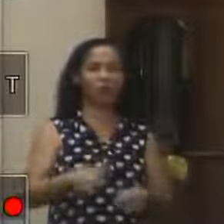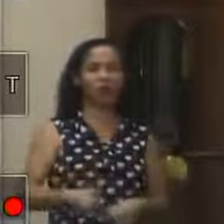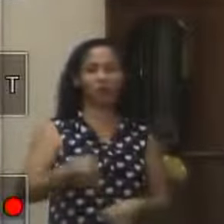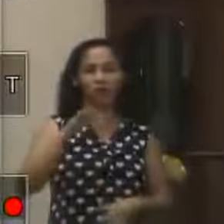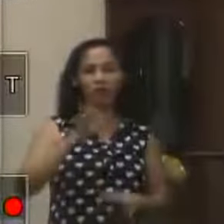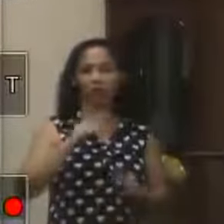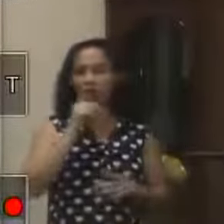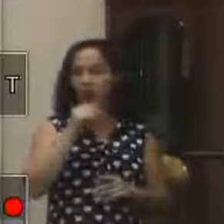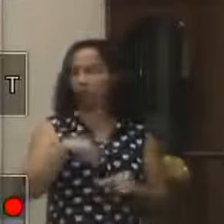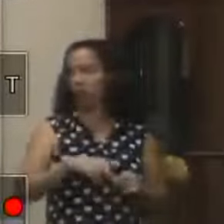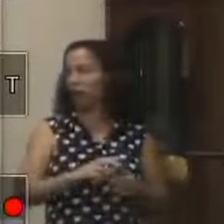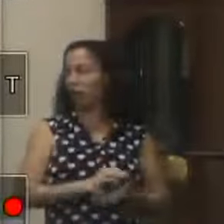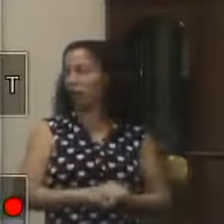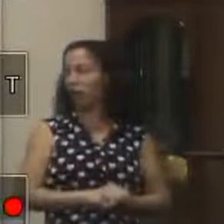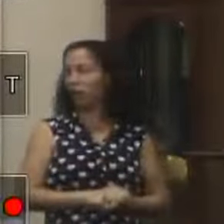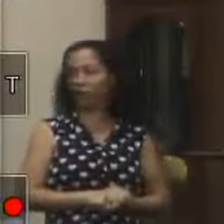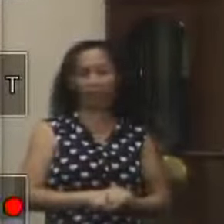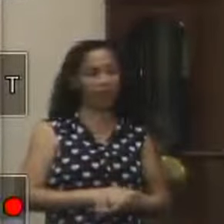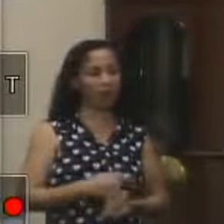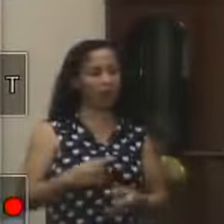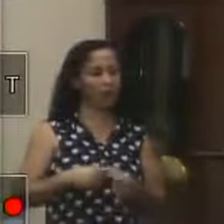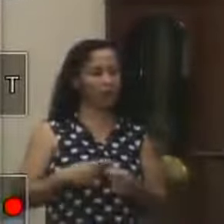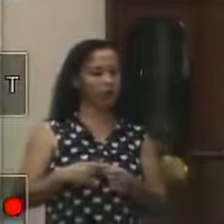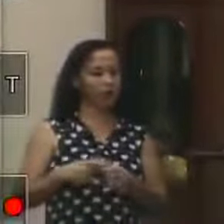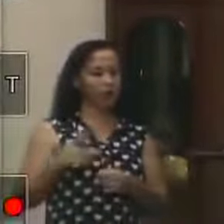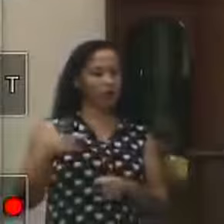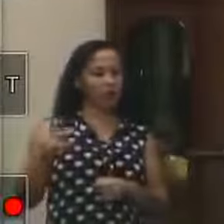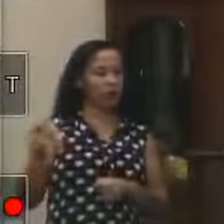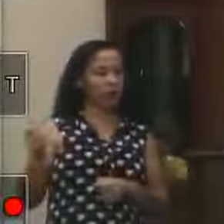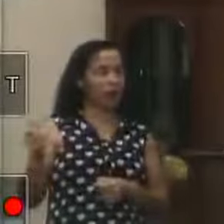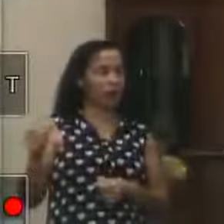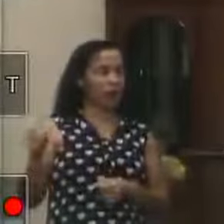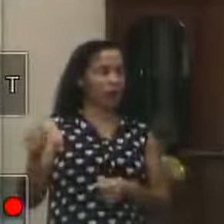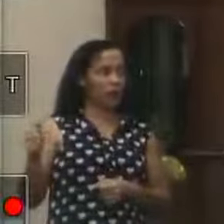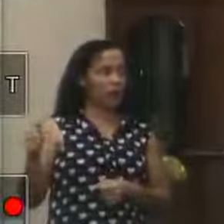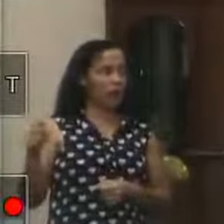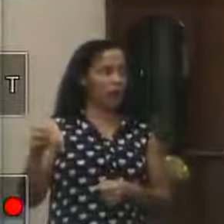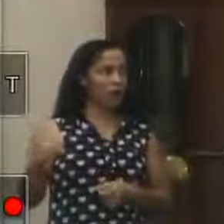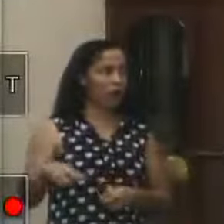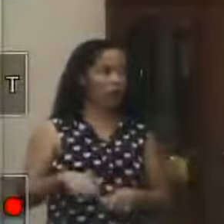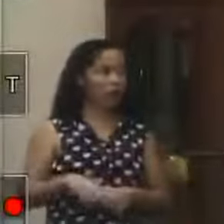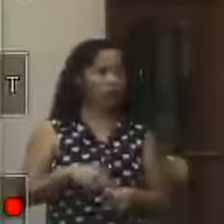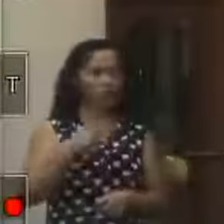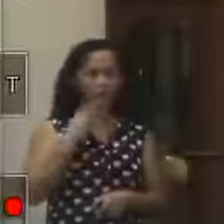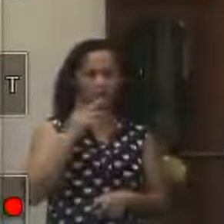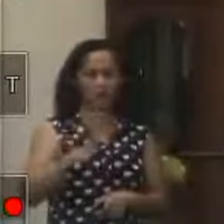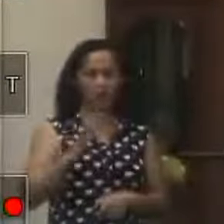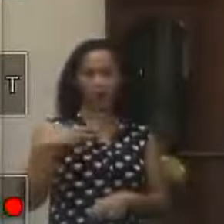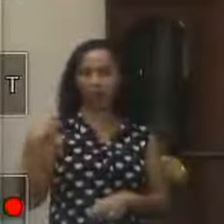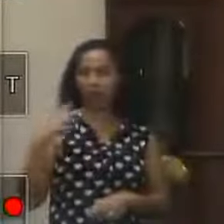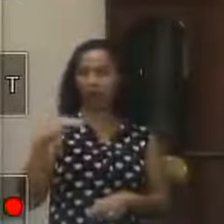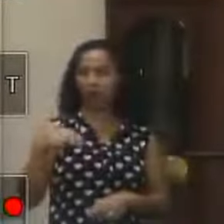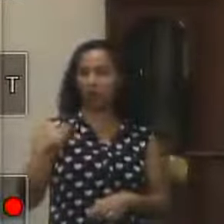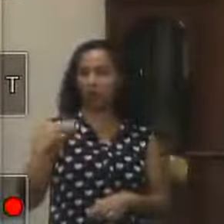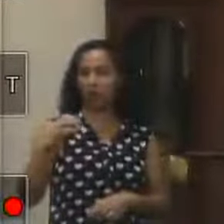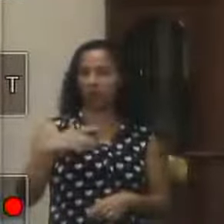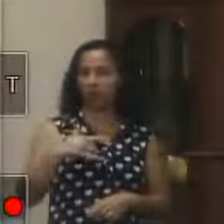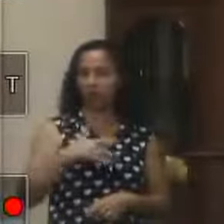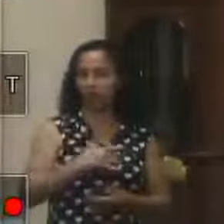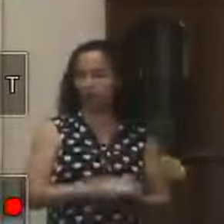cidade. Então, lá no Barra da Passagem, como está um bairro cheio de problema, igual foi falado aqui pelo vereador Marquinhos sobre aquele lixão